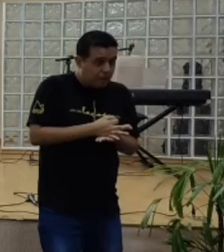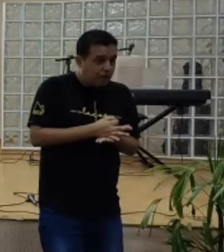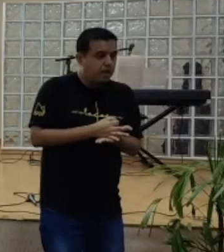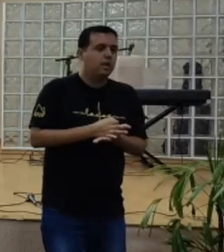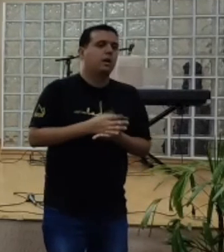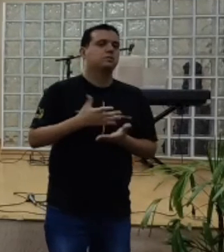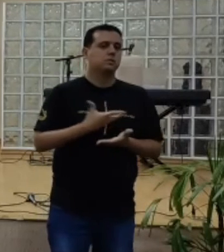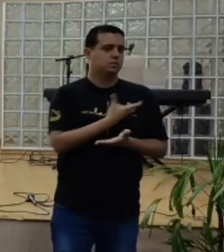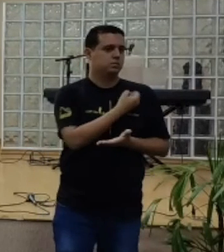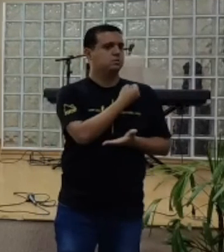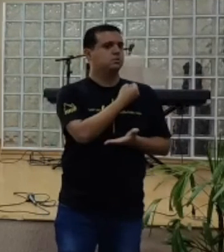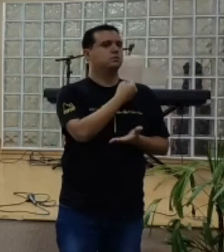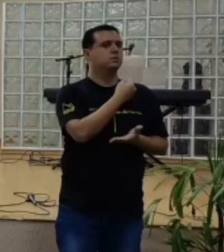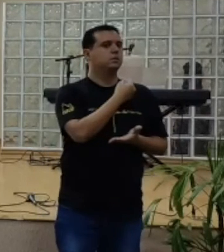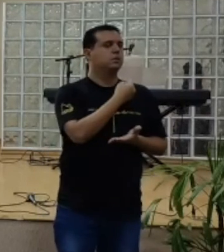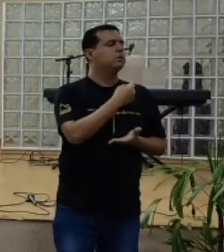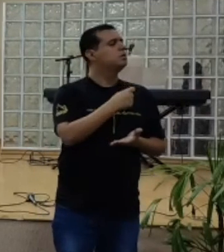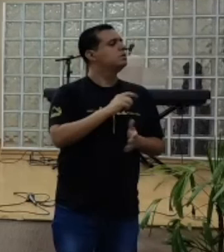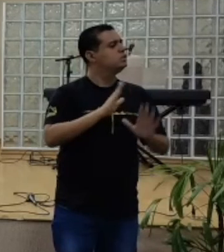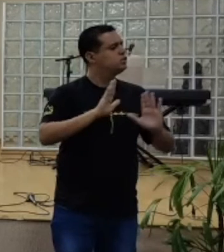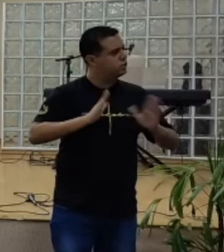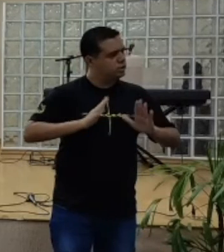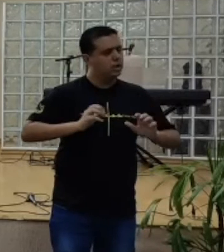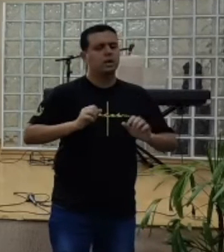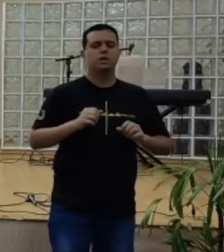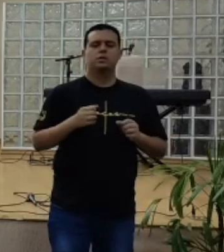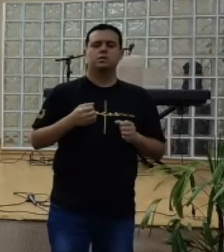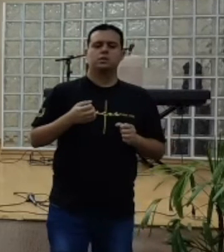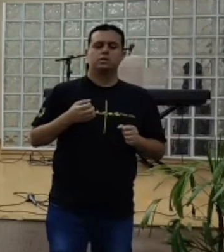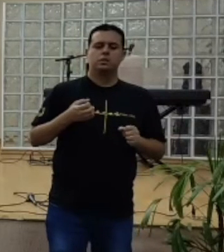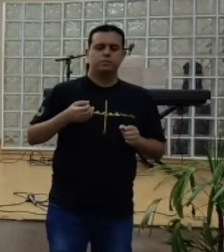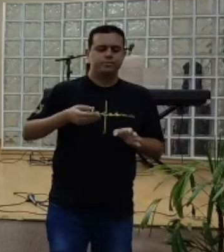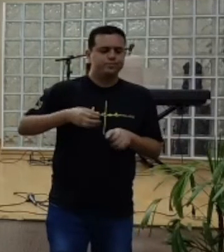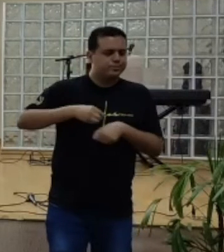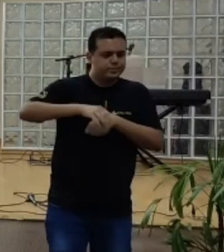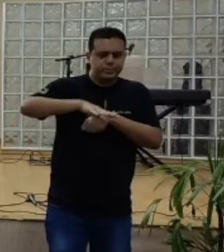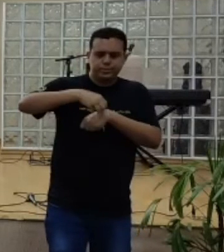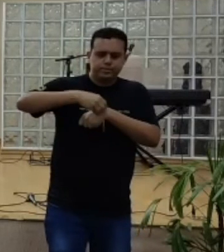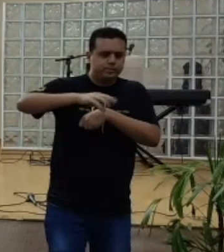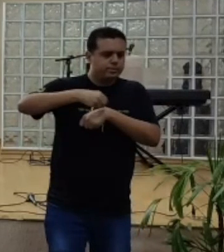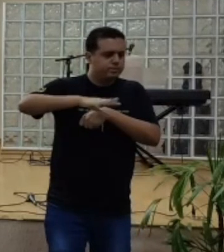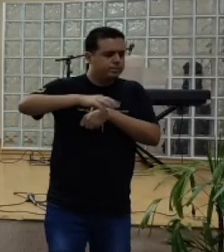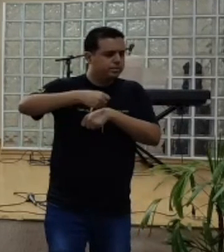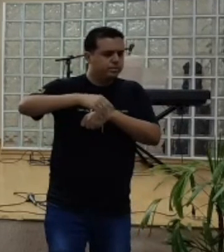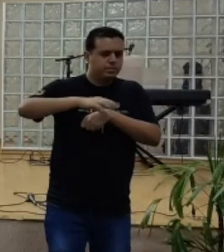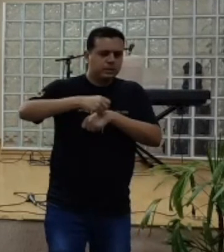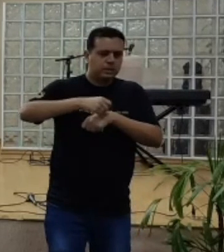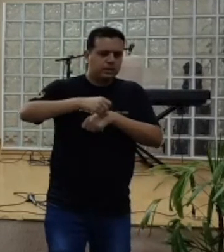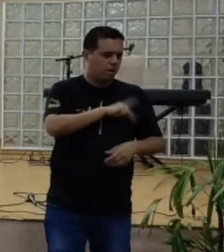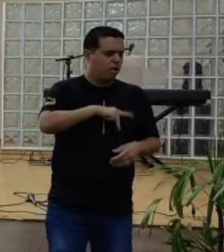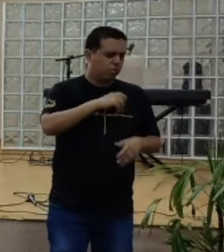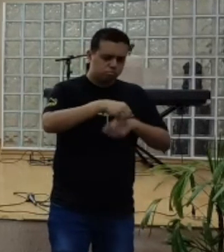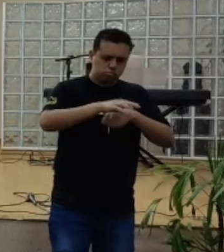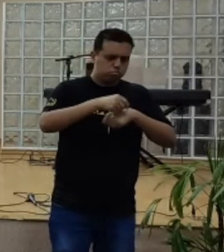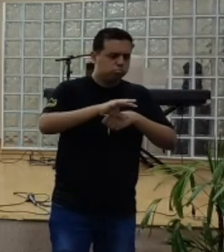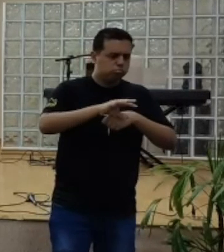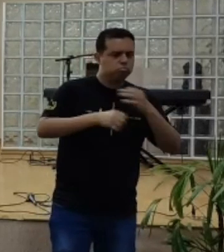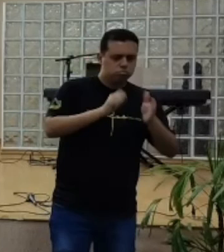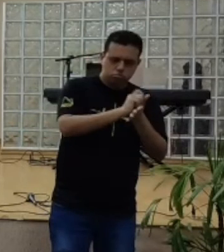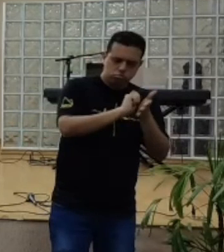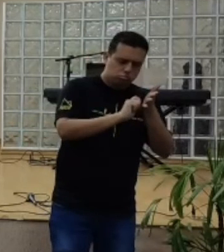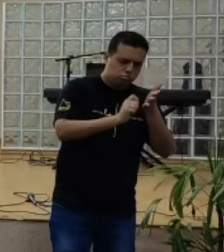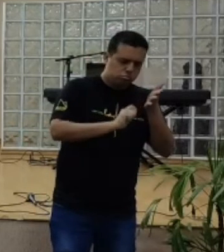usou todos os argumentos que ele quis, e agora ele vai fechar com uma história. E eu diria